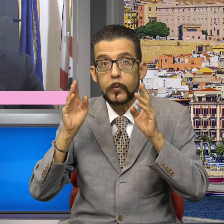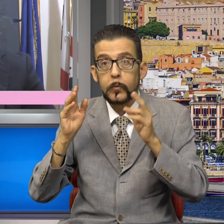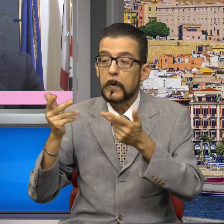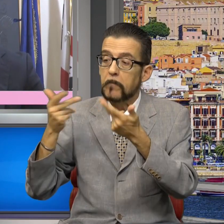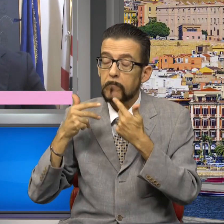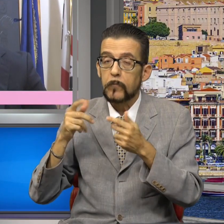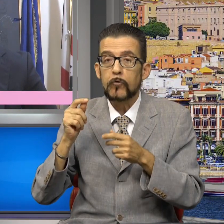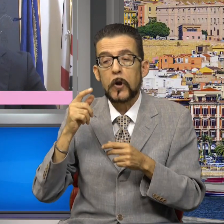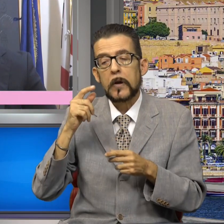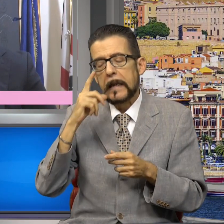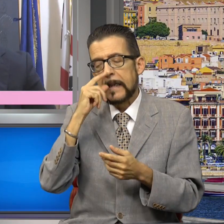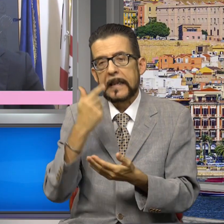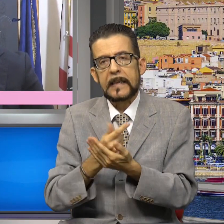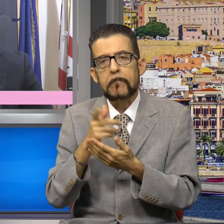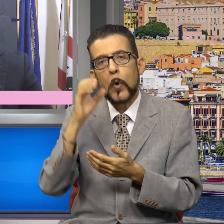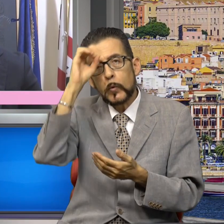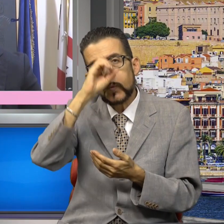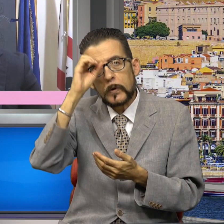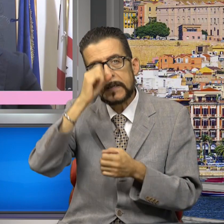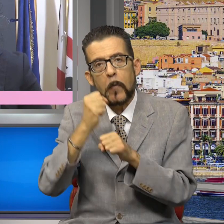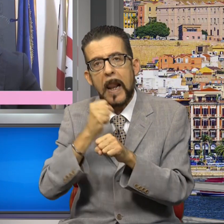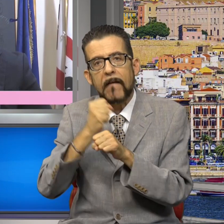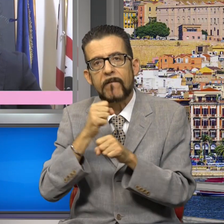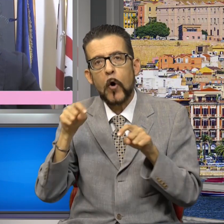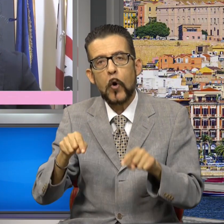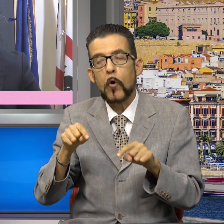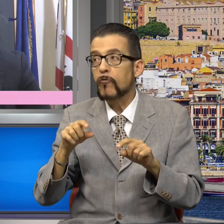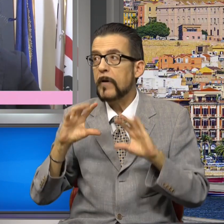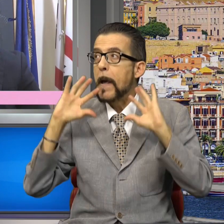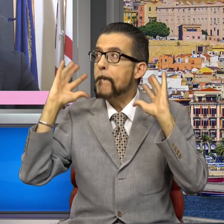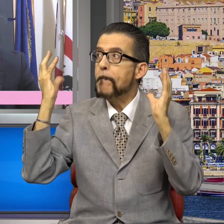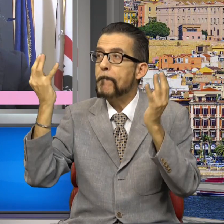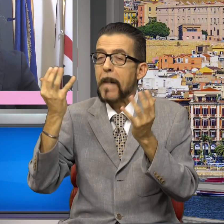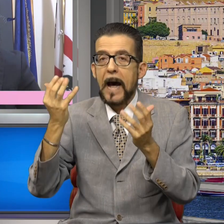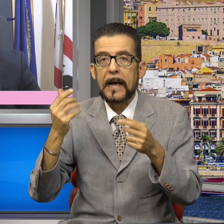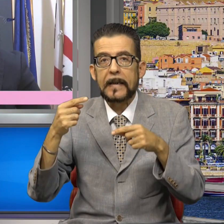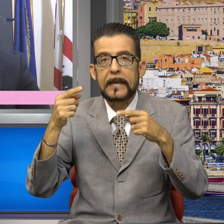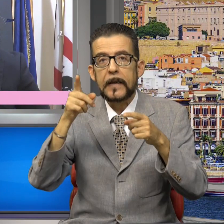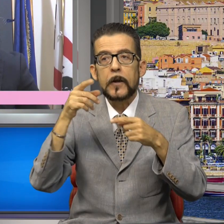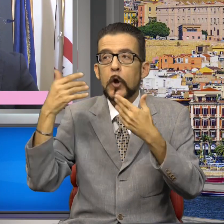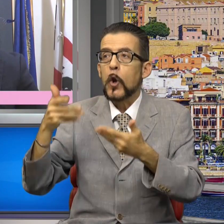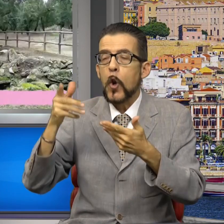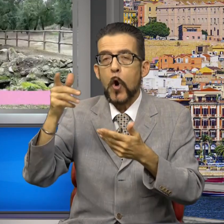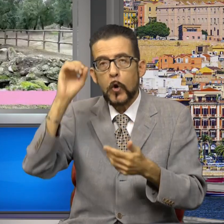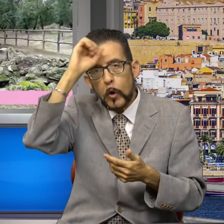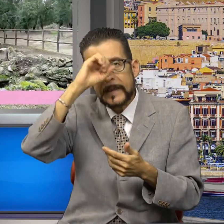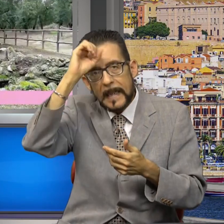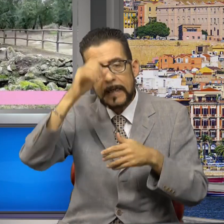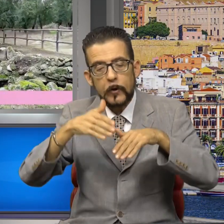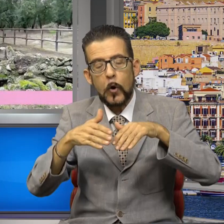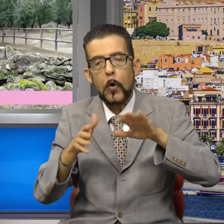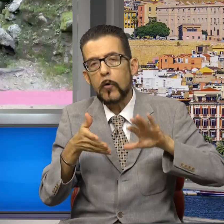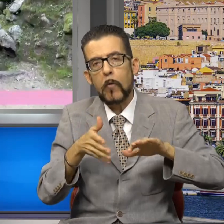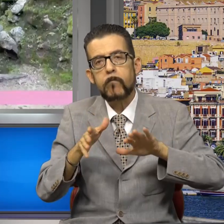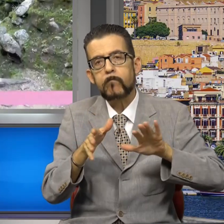di turismo. Il lavoro che fanno oggi i parchi nel loro territorio è proprio quello di tutelare la biodiversità presente, ma anche